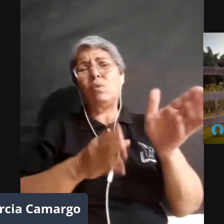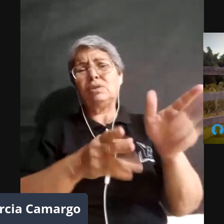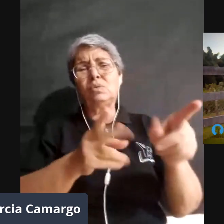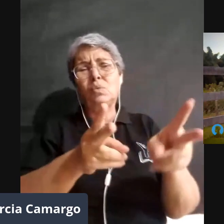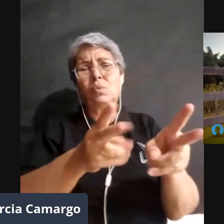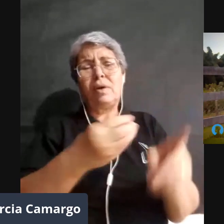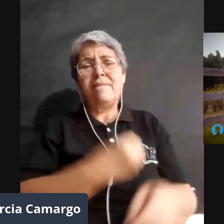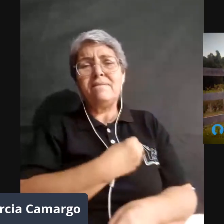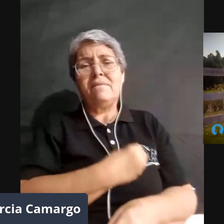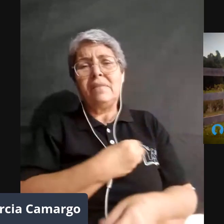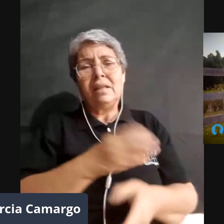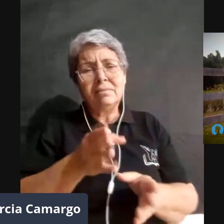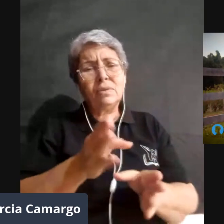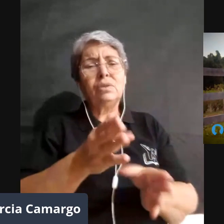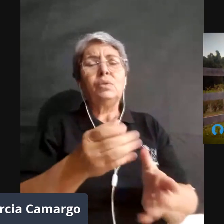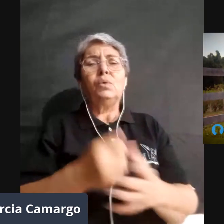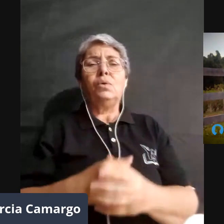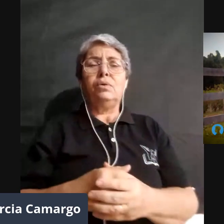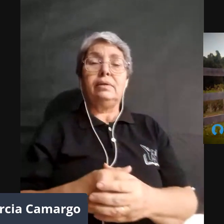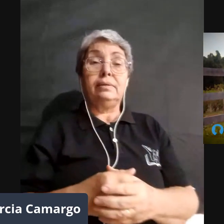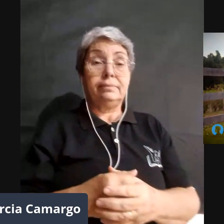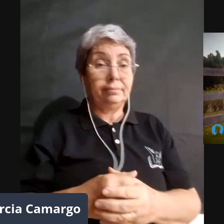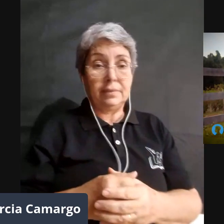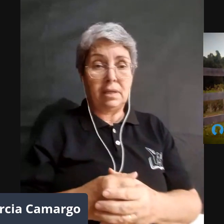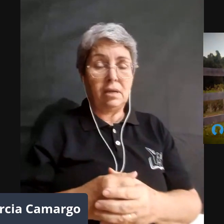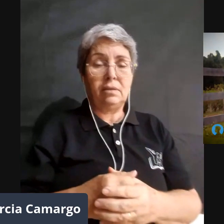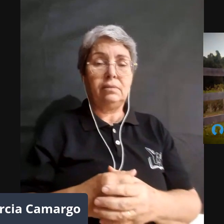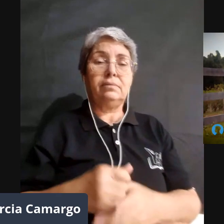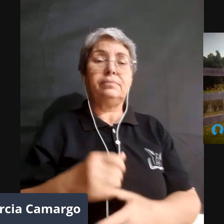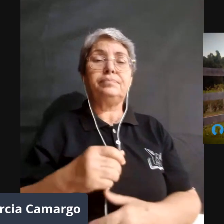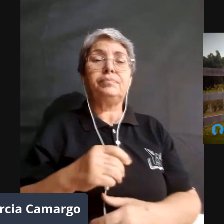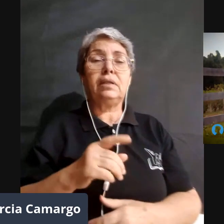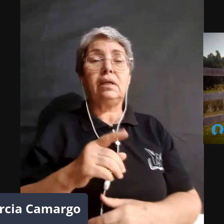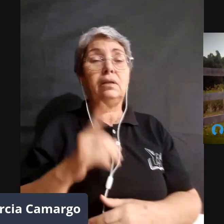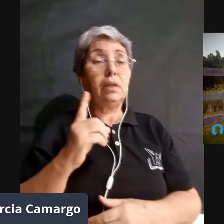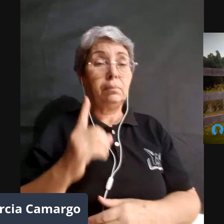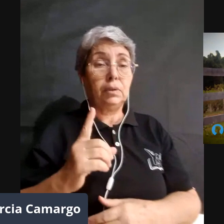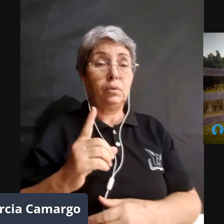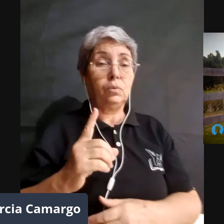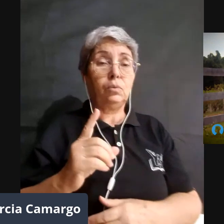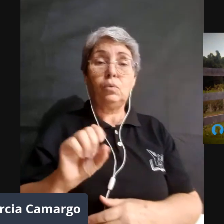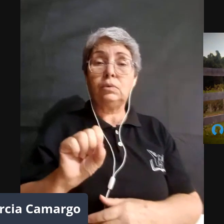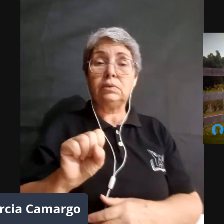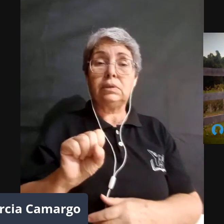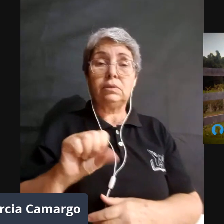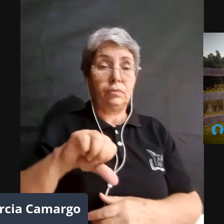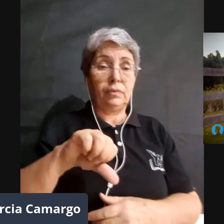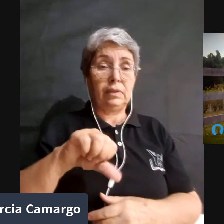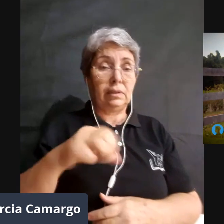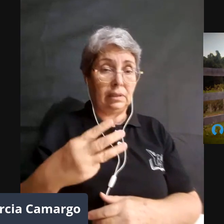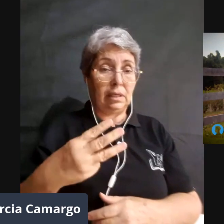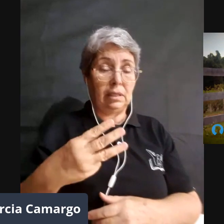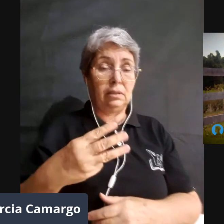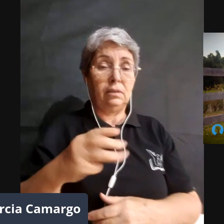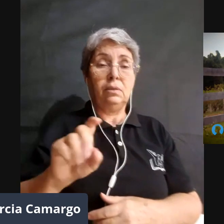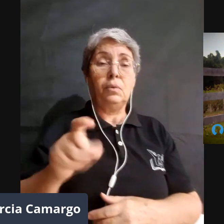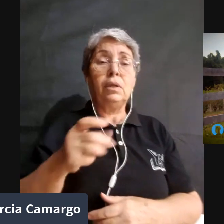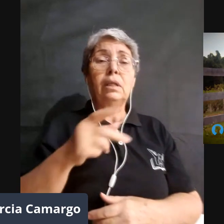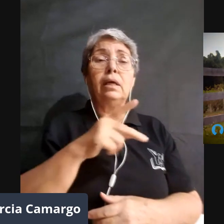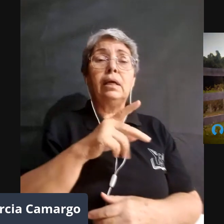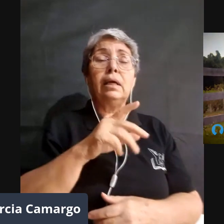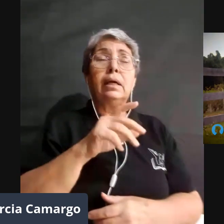agora? Segundo esse presidente da Associação Geral de 1893, sentimentos de ressentimento